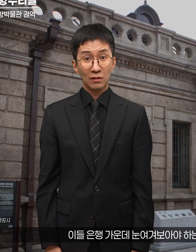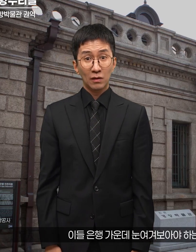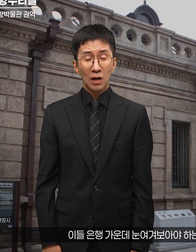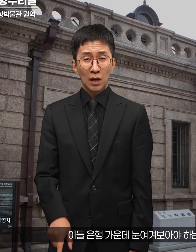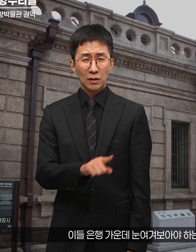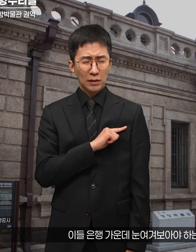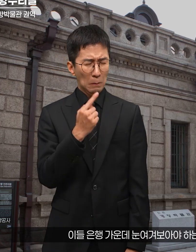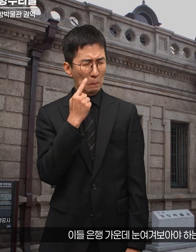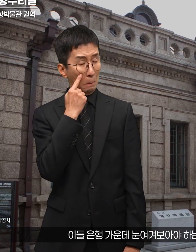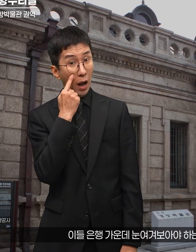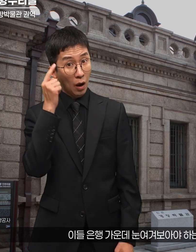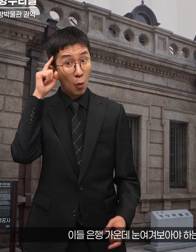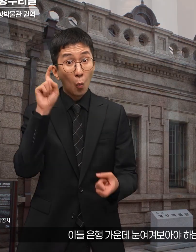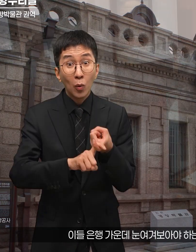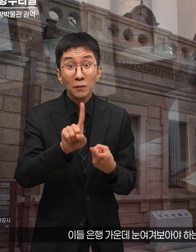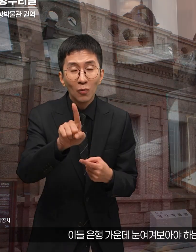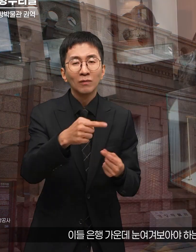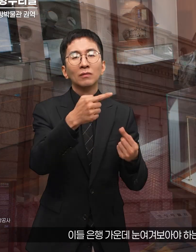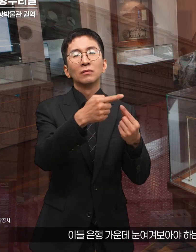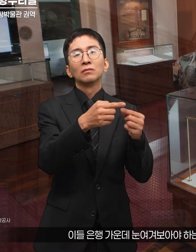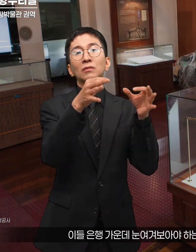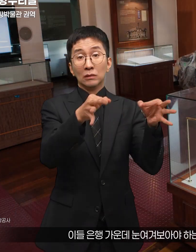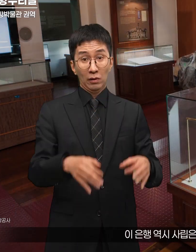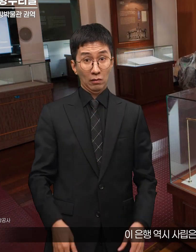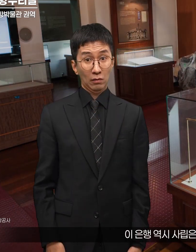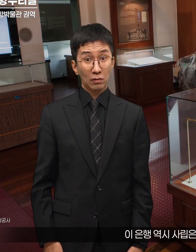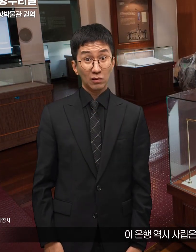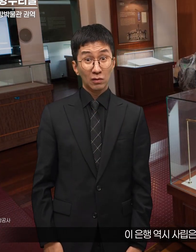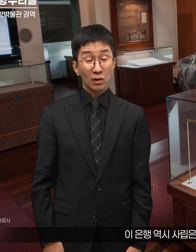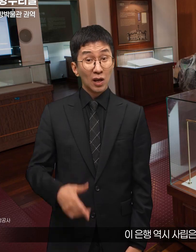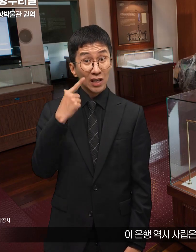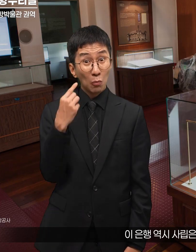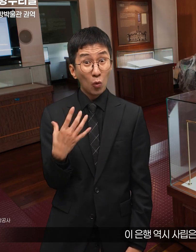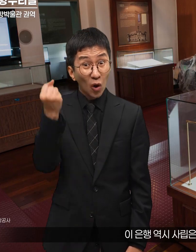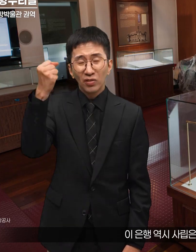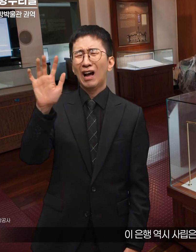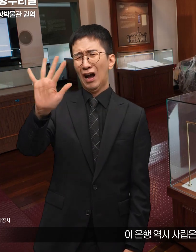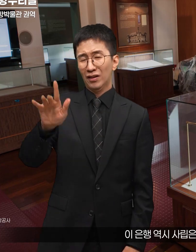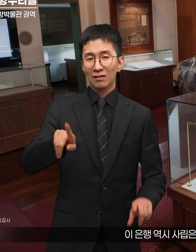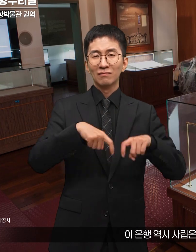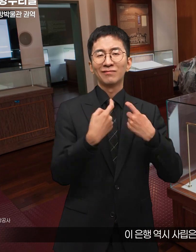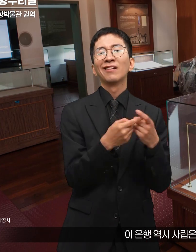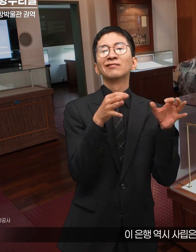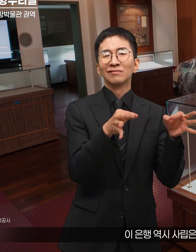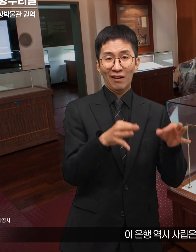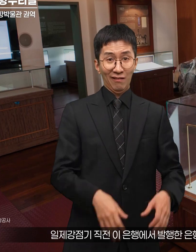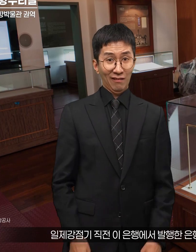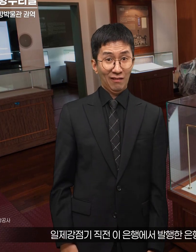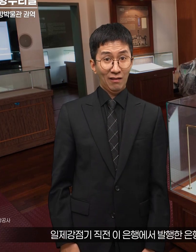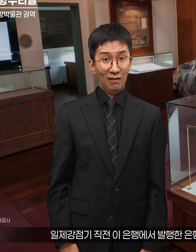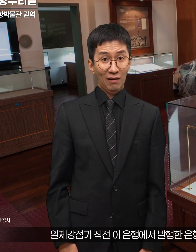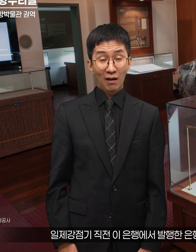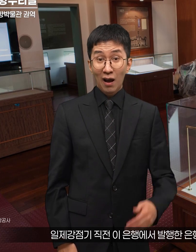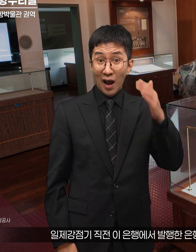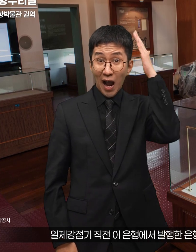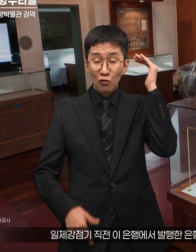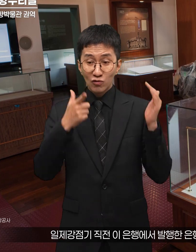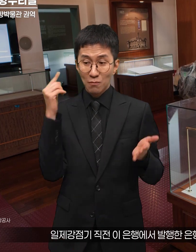은행은 제1은행입니다. 이 은행 역시 사립은행인데요. 일제강점기 직전